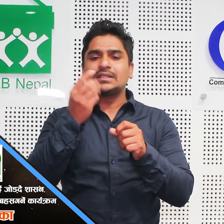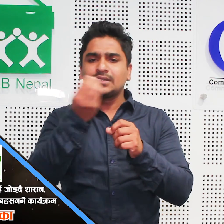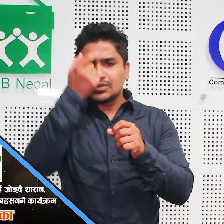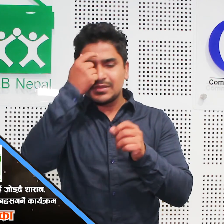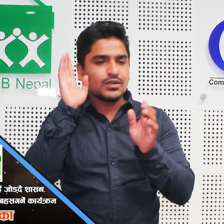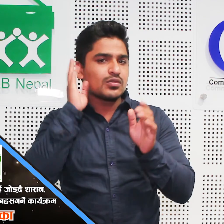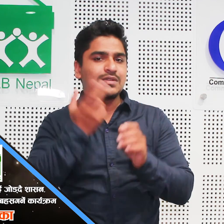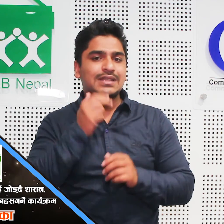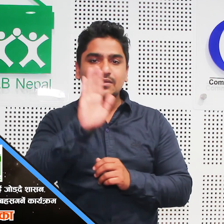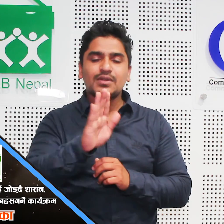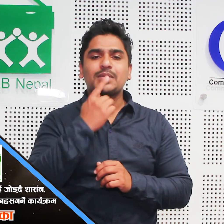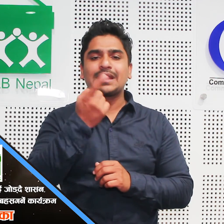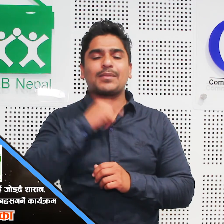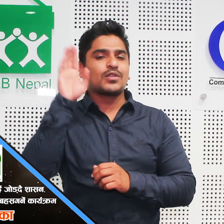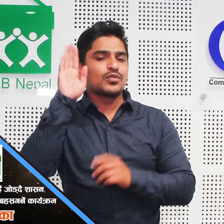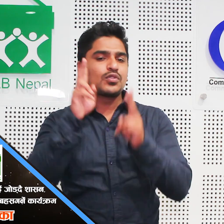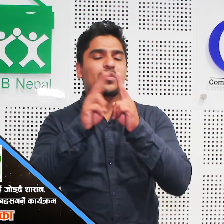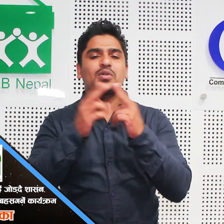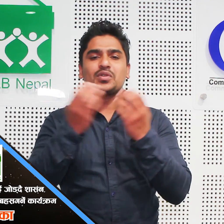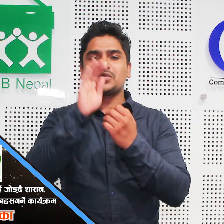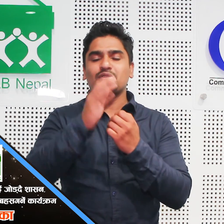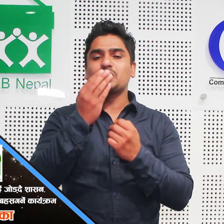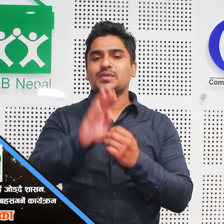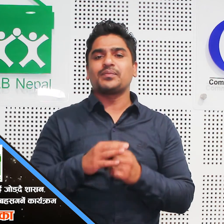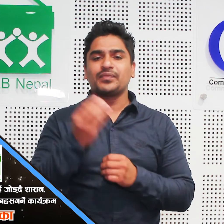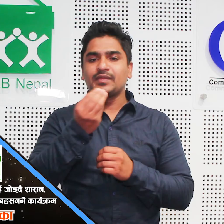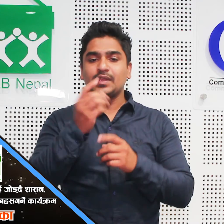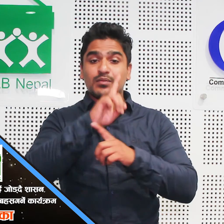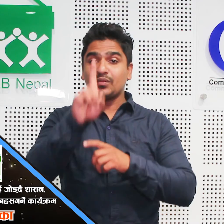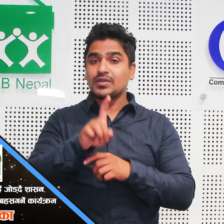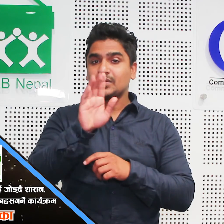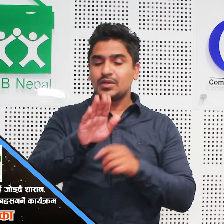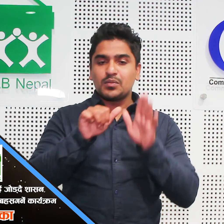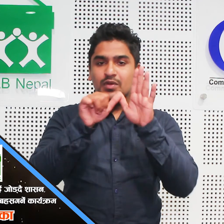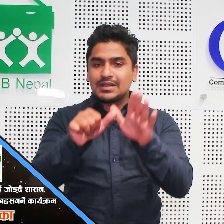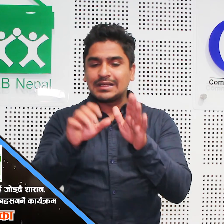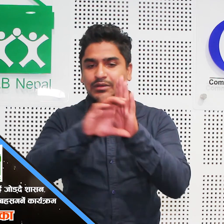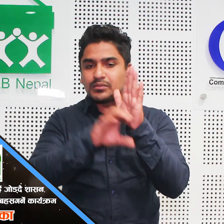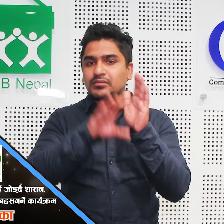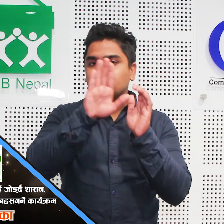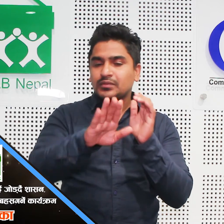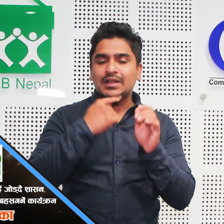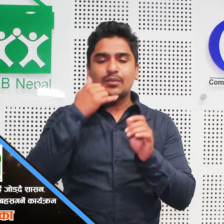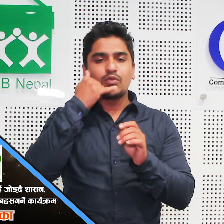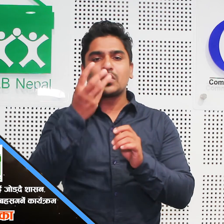समस्या सुनाउन मन छ भने हामीलाई सम्पर्क गर्न सक्नुहुनेछ। केही प्रश्न, प्रतिक्रिया र टिप्पणी छन् भने हाम्रो टेलिफोन नम्बर